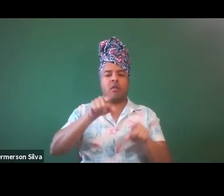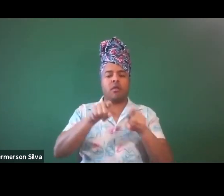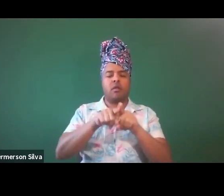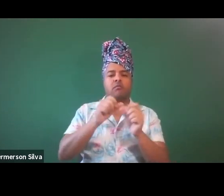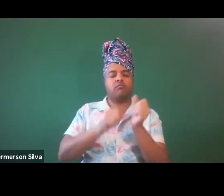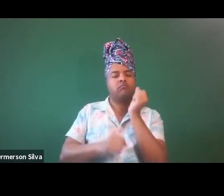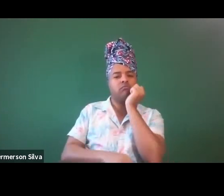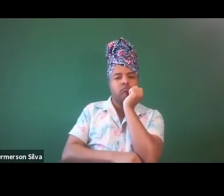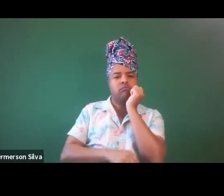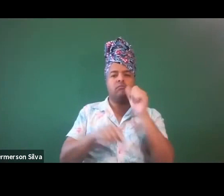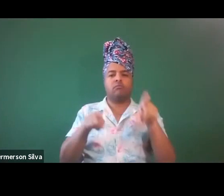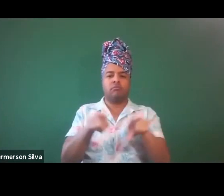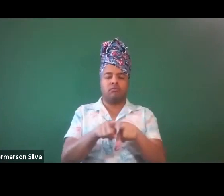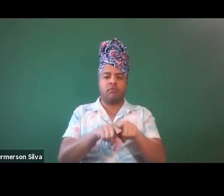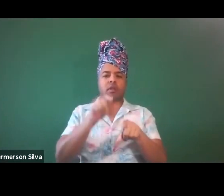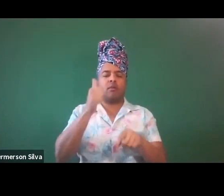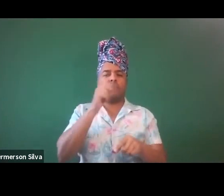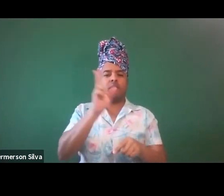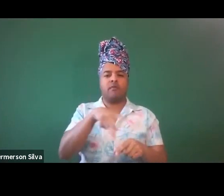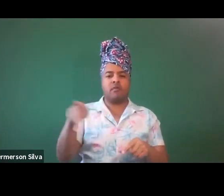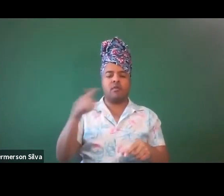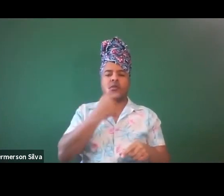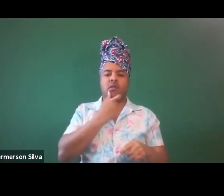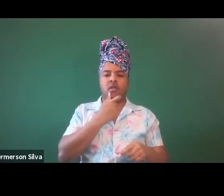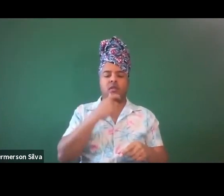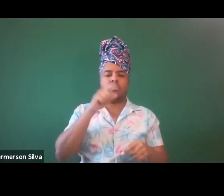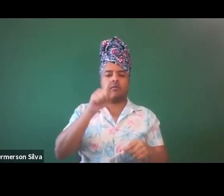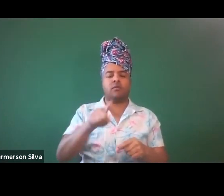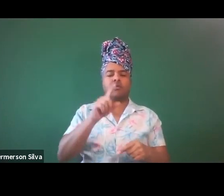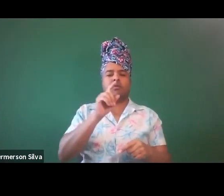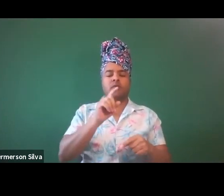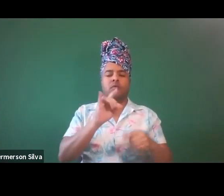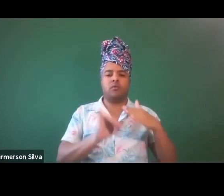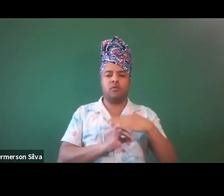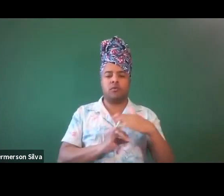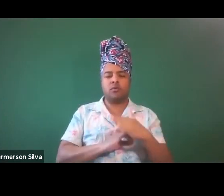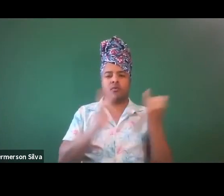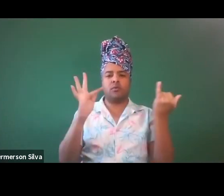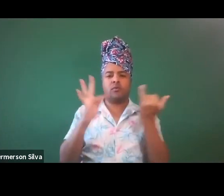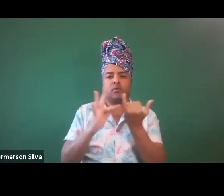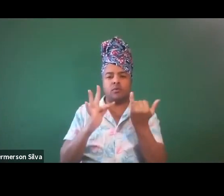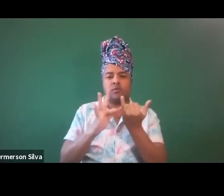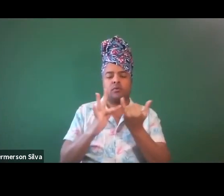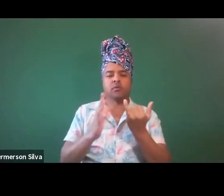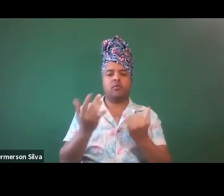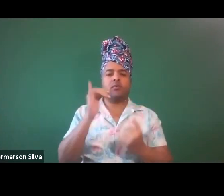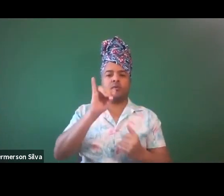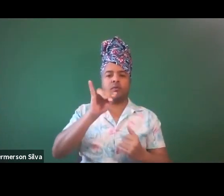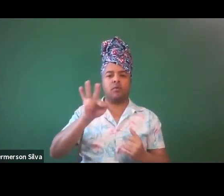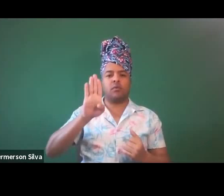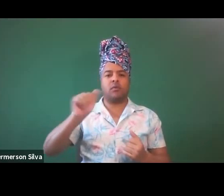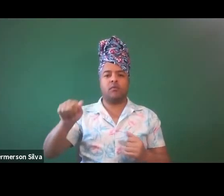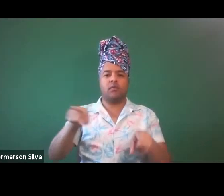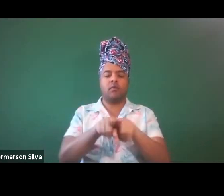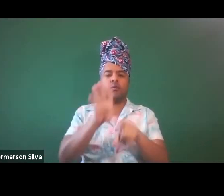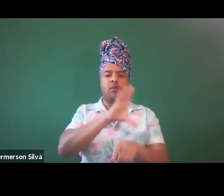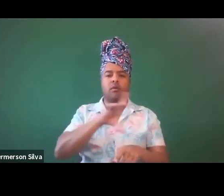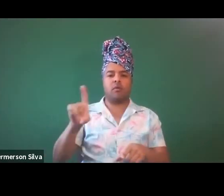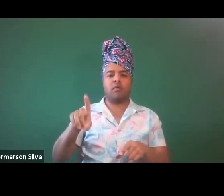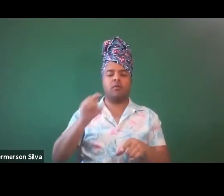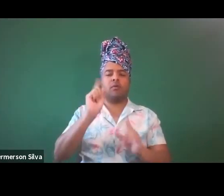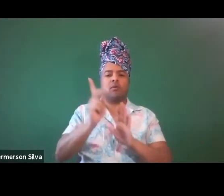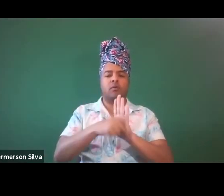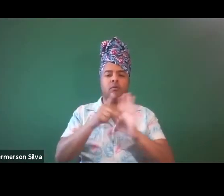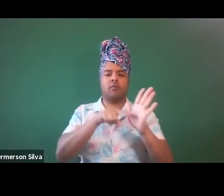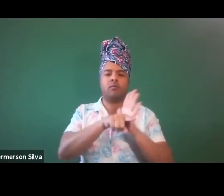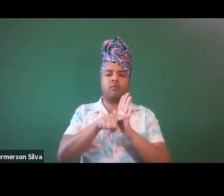É professora de Língua Inglesa do Instituto Federal de Educação, Ciência e Tecnologia da Bahia. É coordenadora do Grupo de Pesquisa